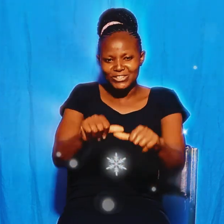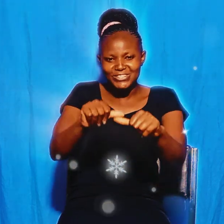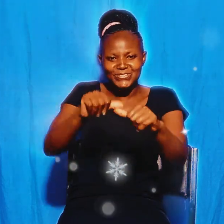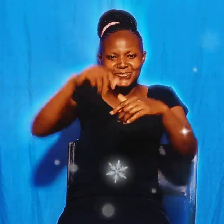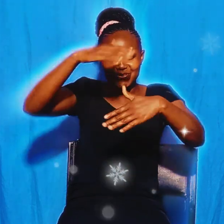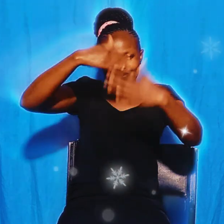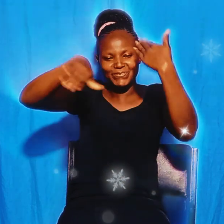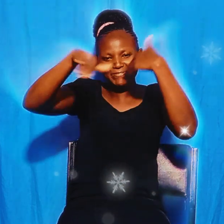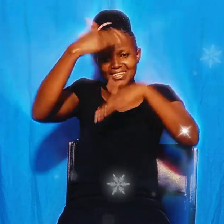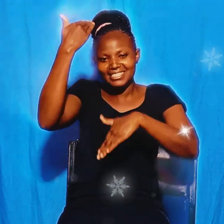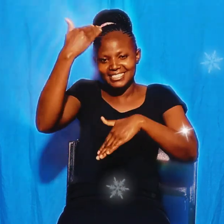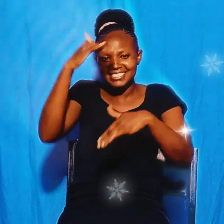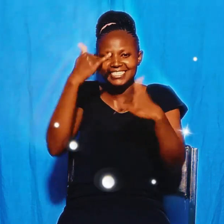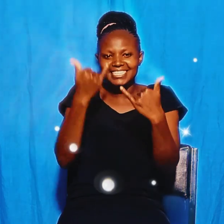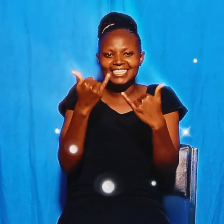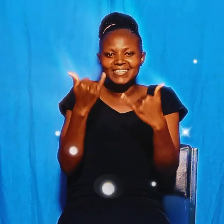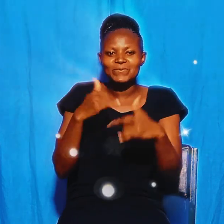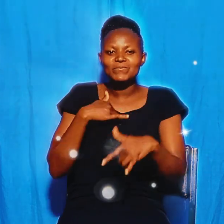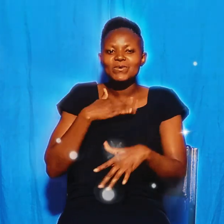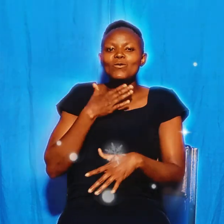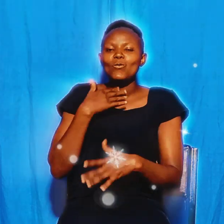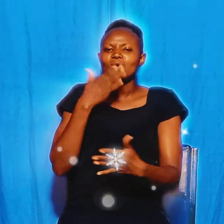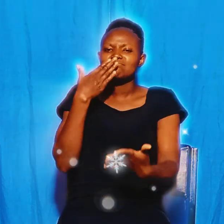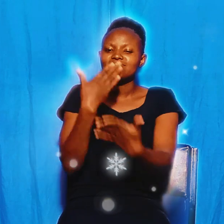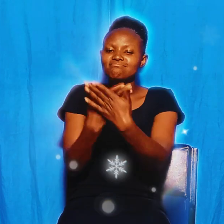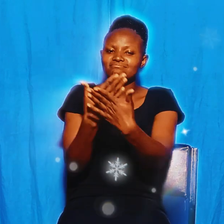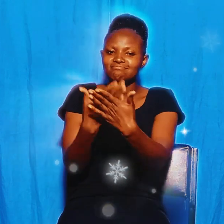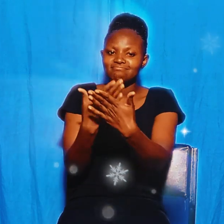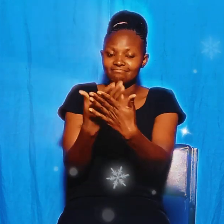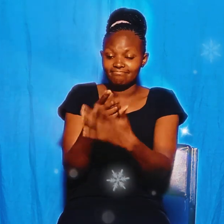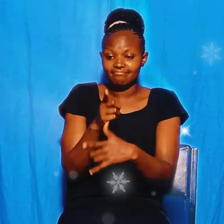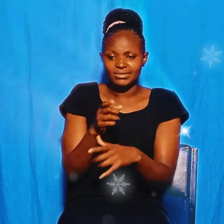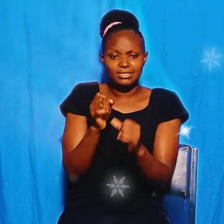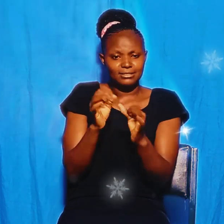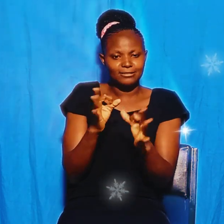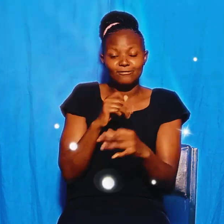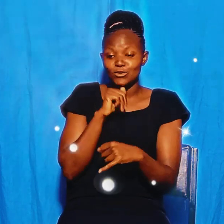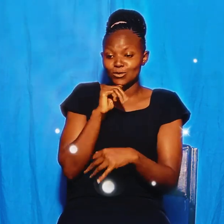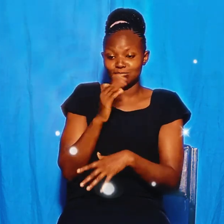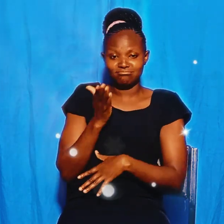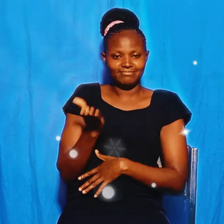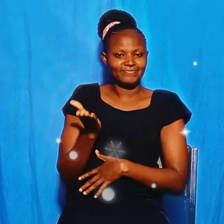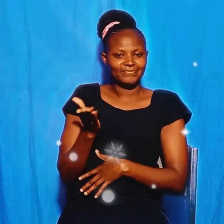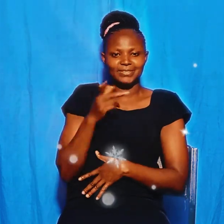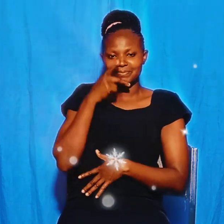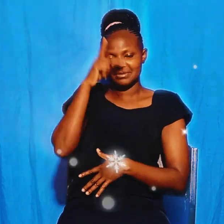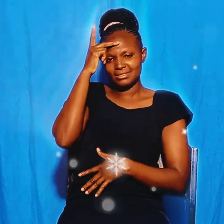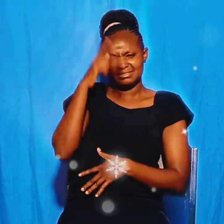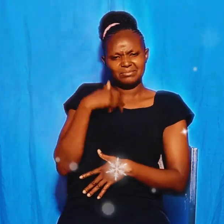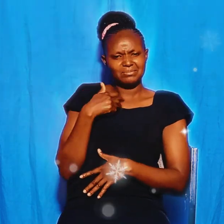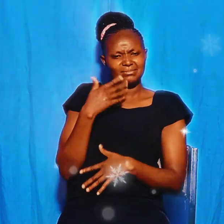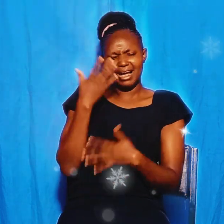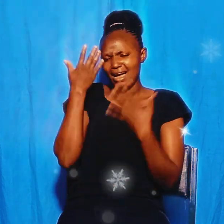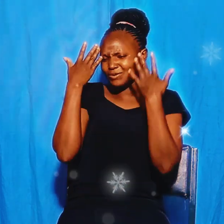utunga mwea ni tundu. Kethi watimu jesi balani itewa. Ni